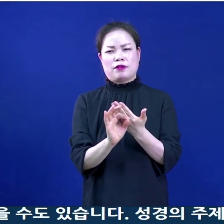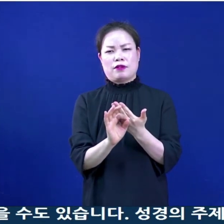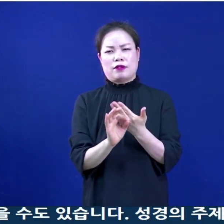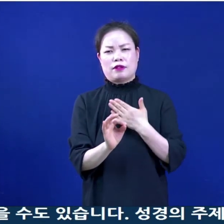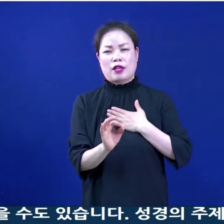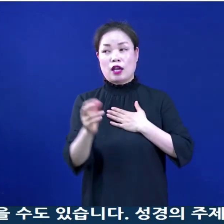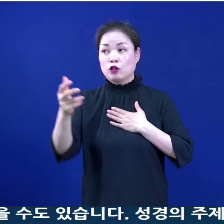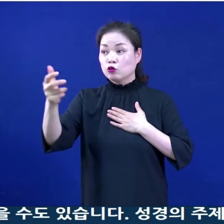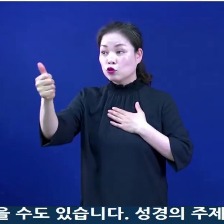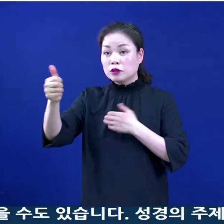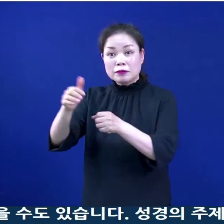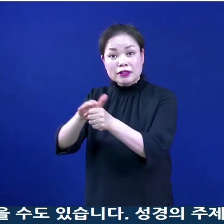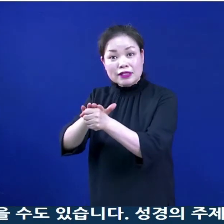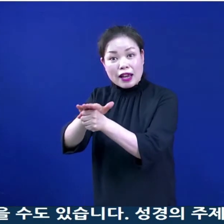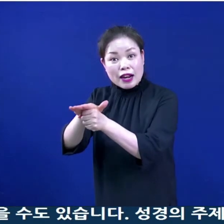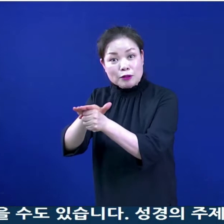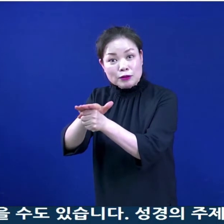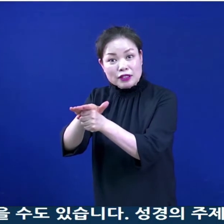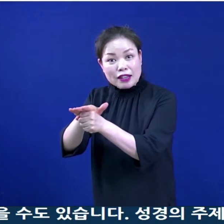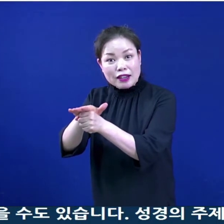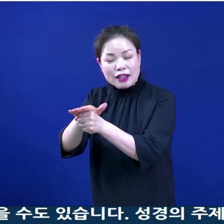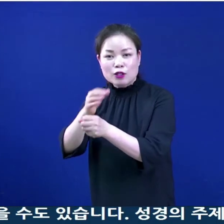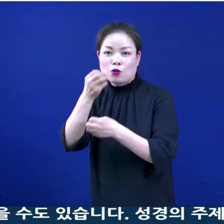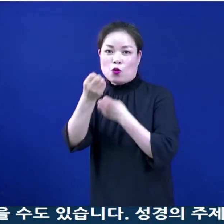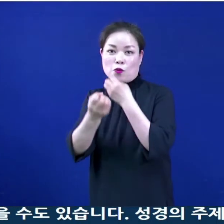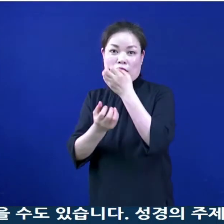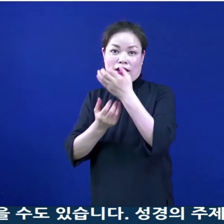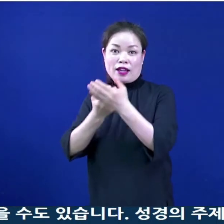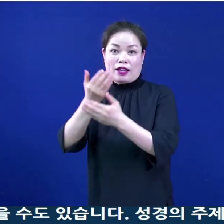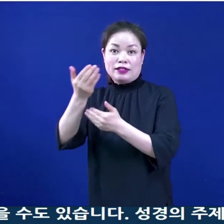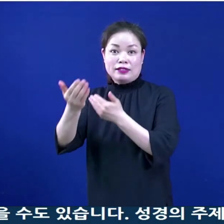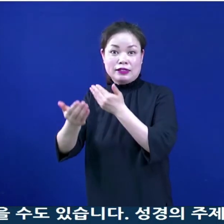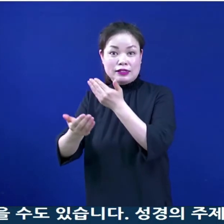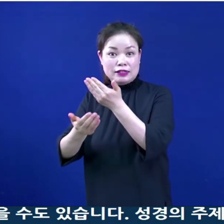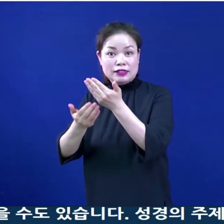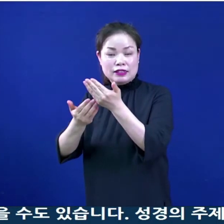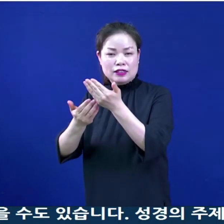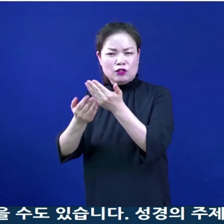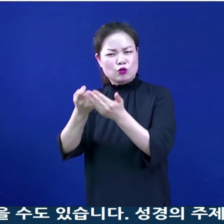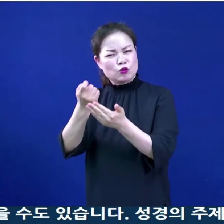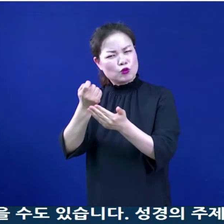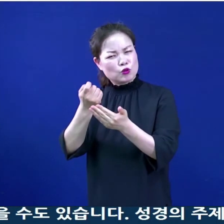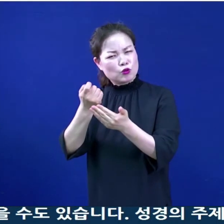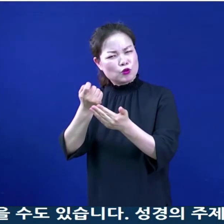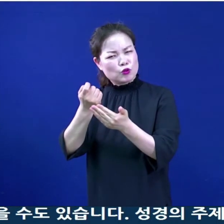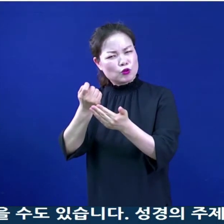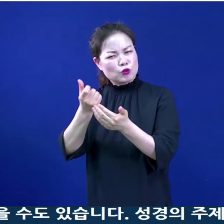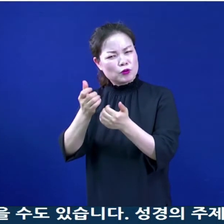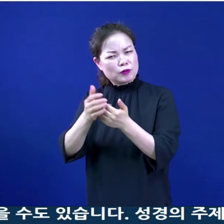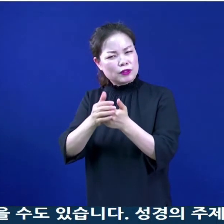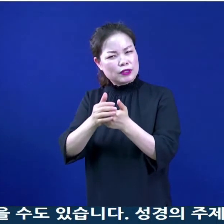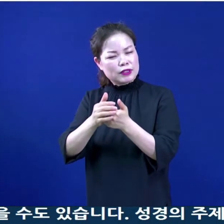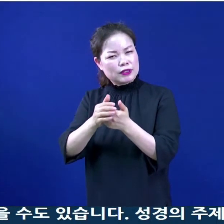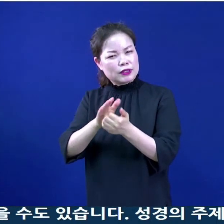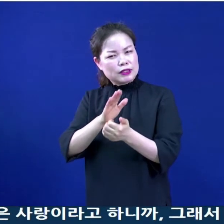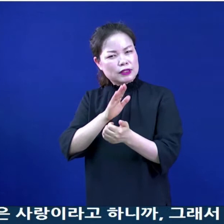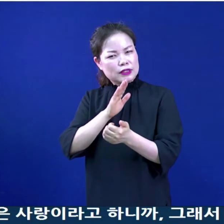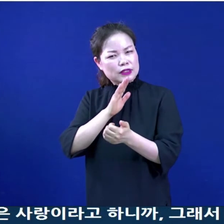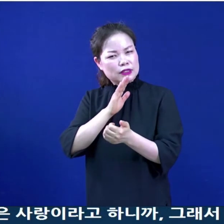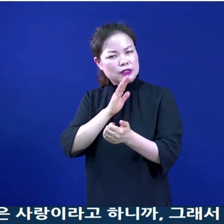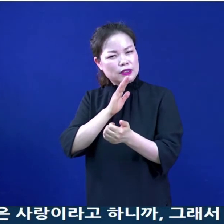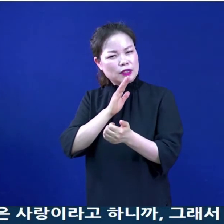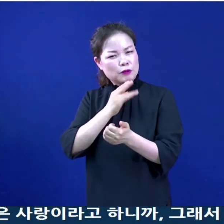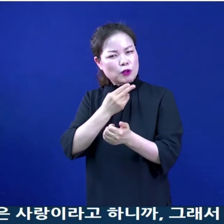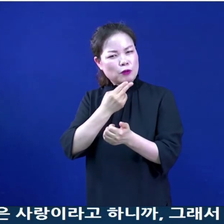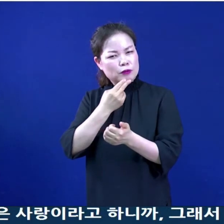내가 주님을 사랑합니다라고 내가 고백하는 그 고백이 조금은 진지하지 않은 고백일 수도